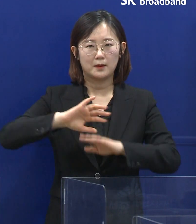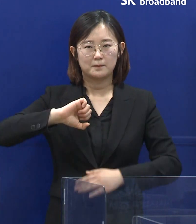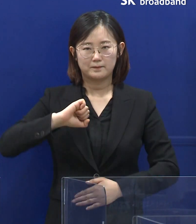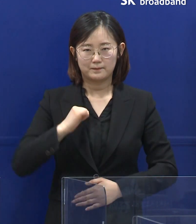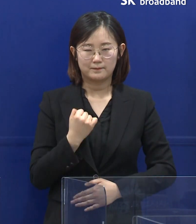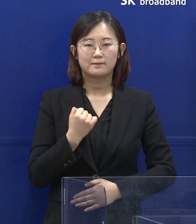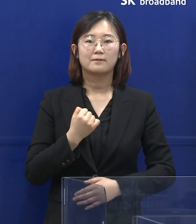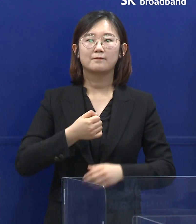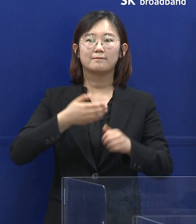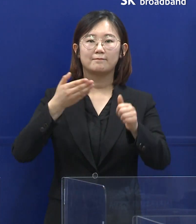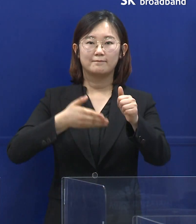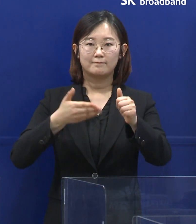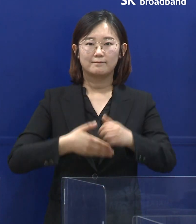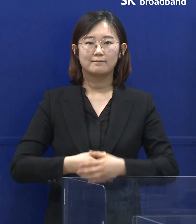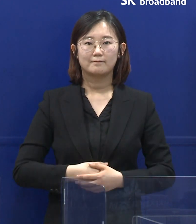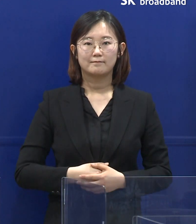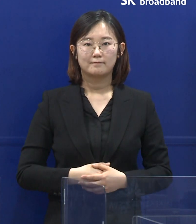주시기 를 당부를 드립니다